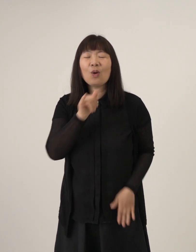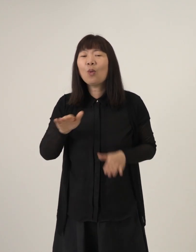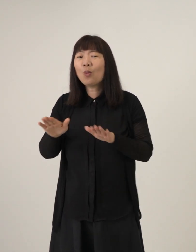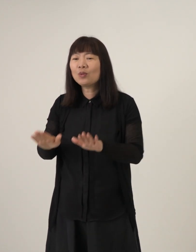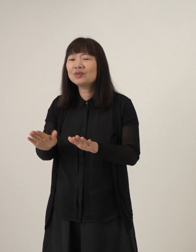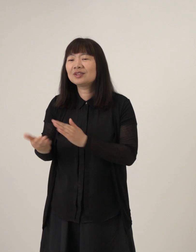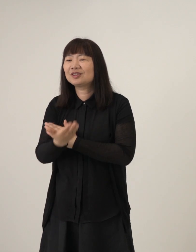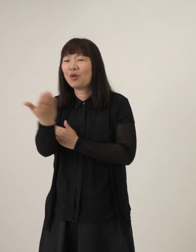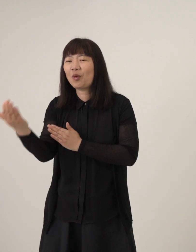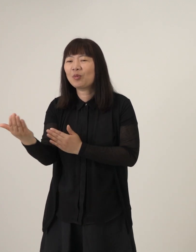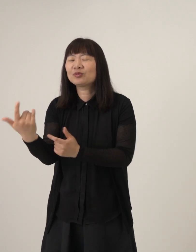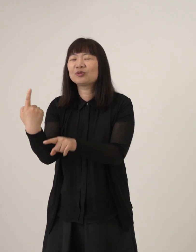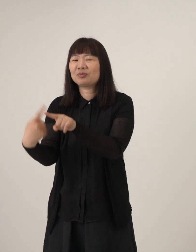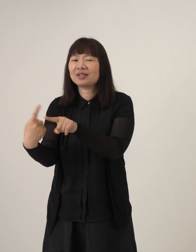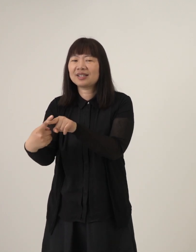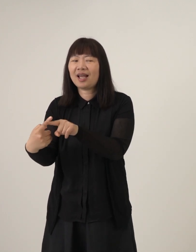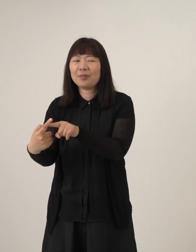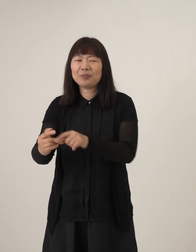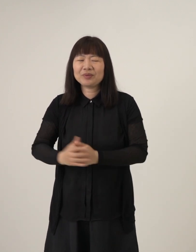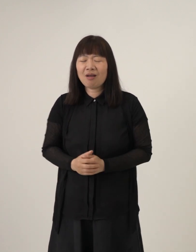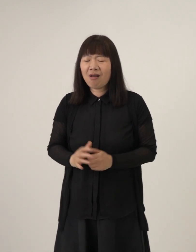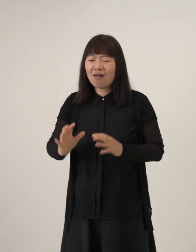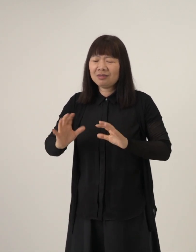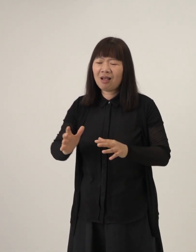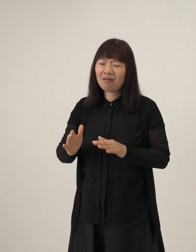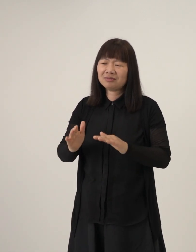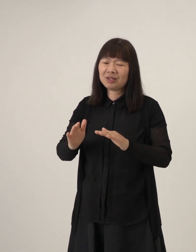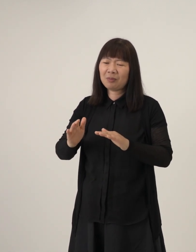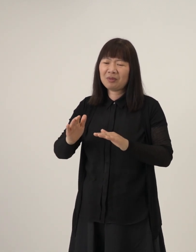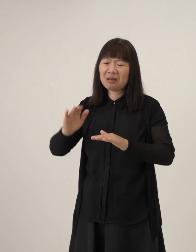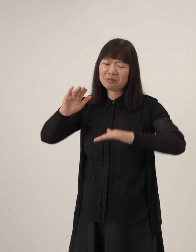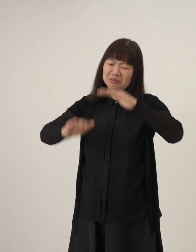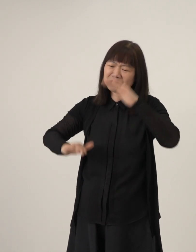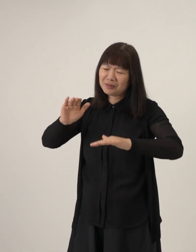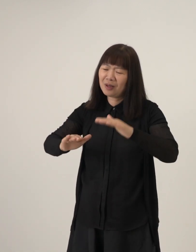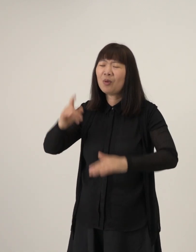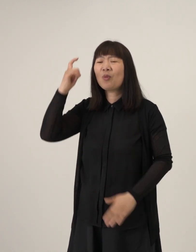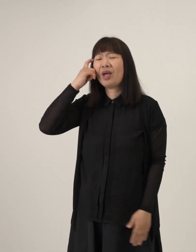여러분들처럼. 왜 세상은 이렇게 불공평한 겁니까?